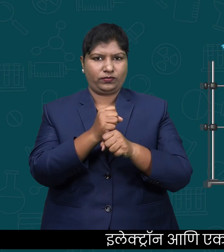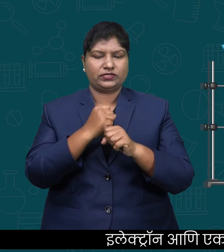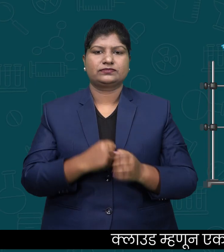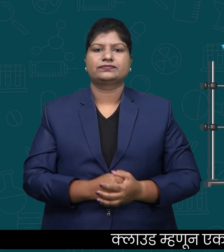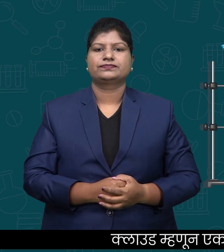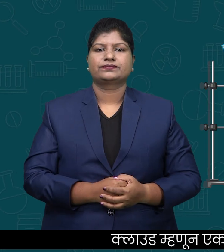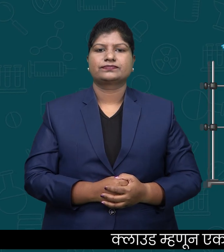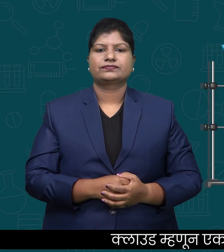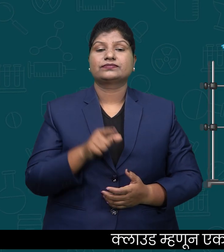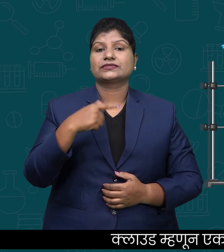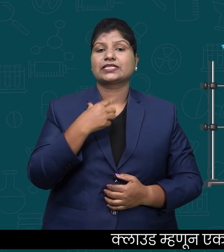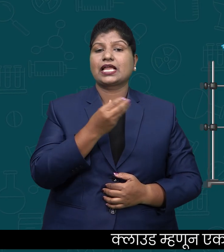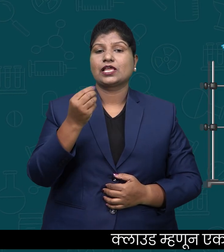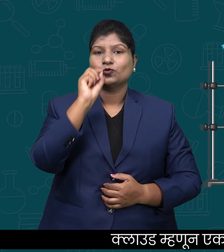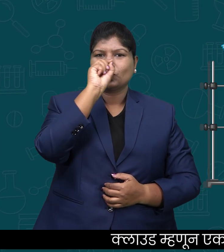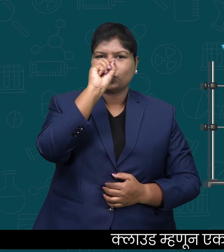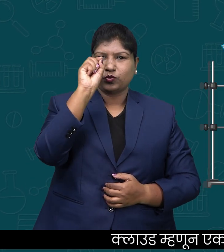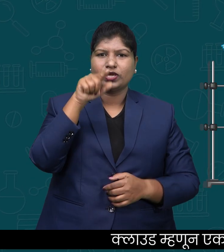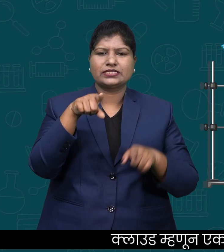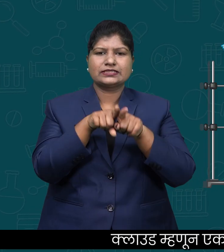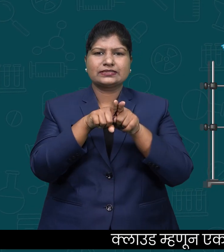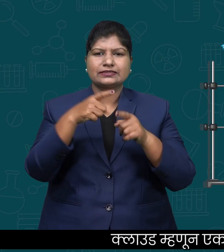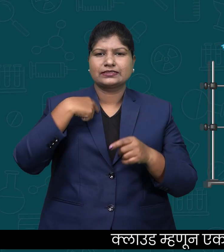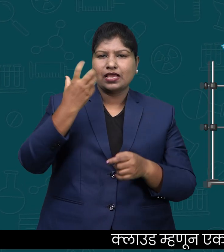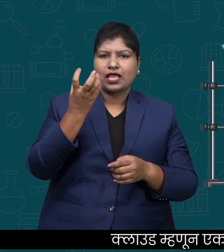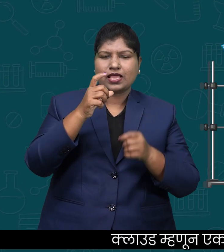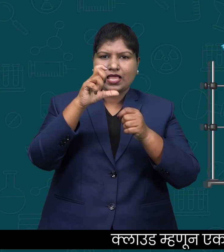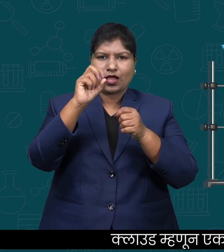चार्ज क्लाउड म्हणून एकट्या जोड्यांचा विचार करते.